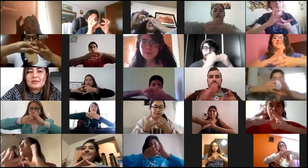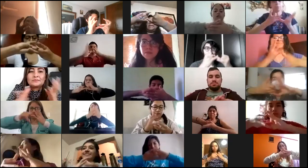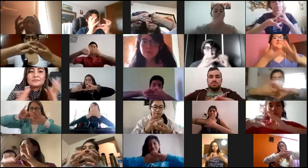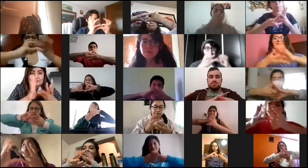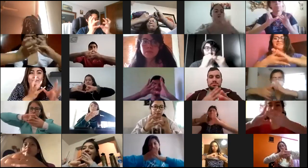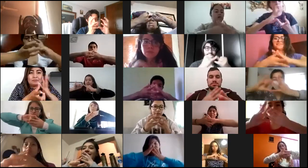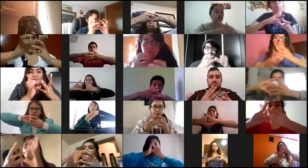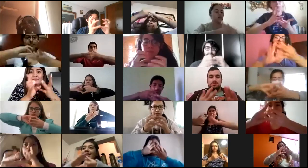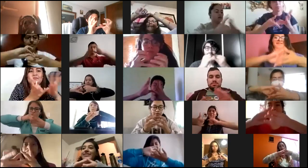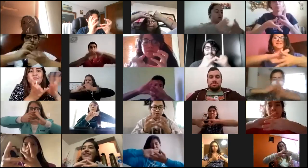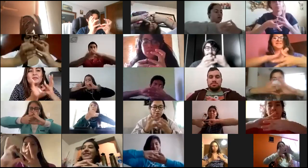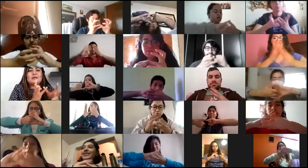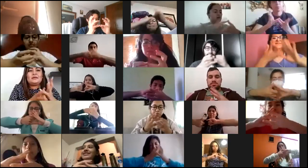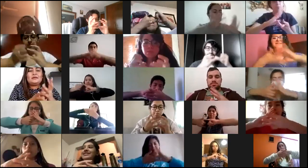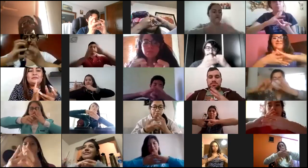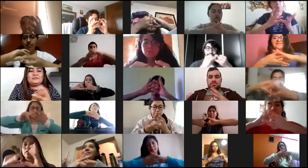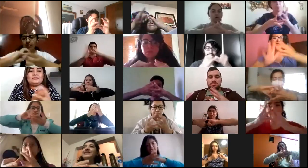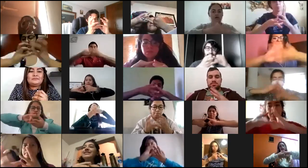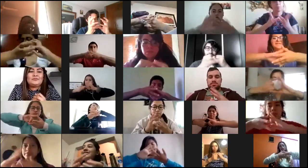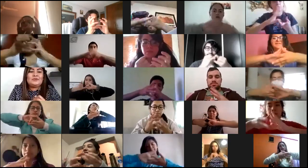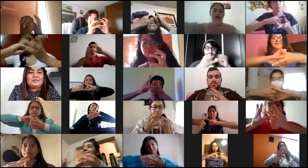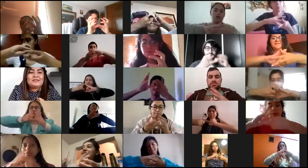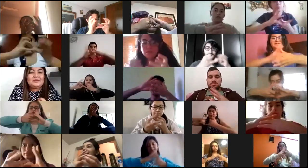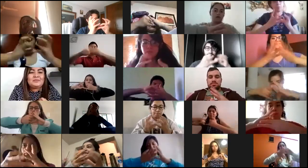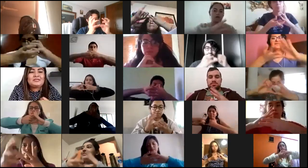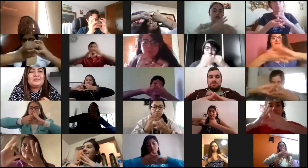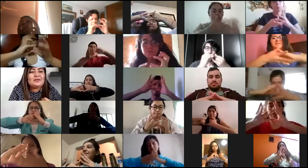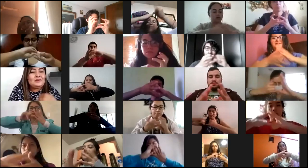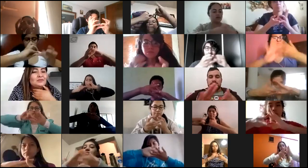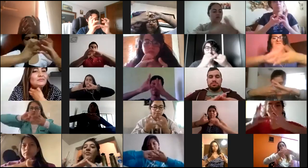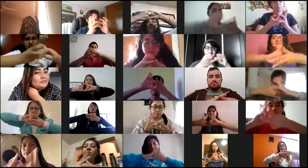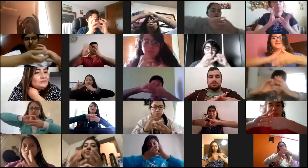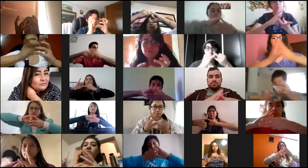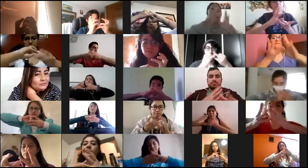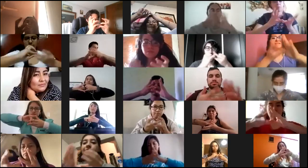Muy bien, más rápido, más rápido.